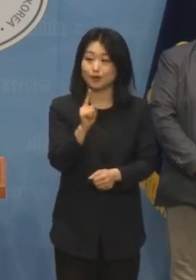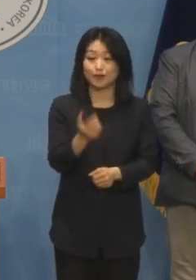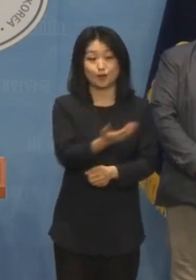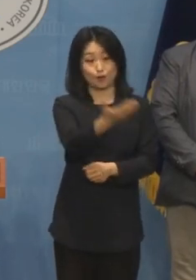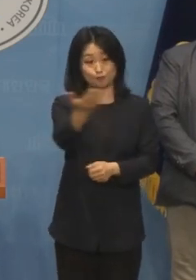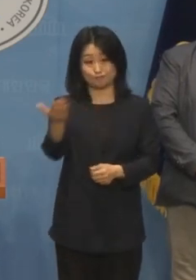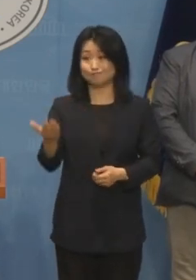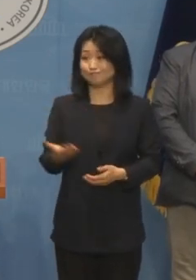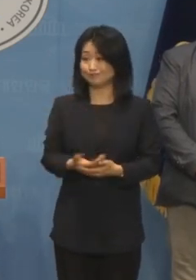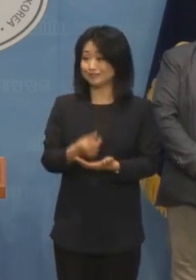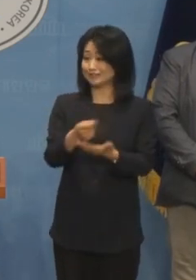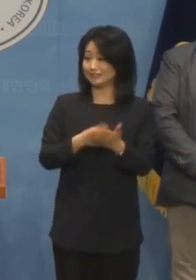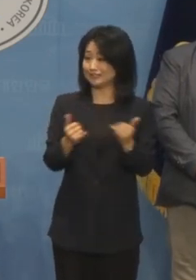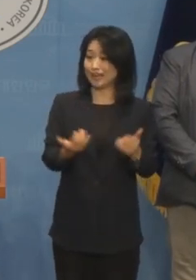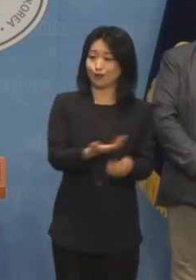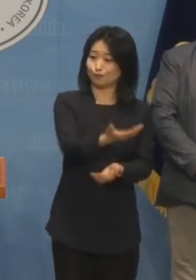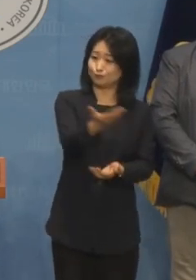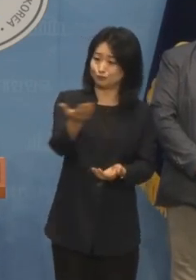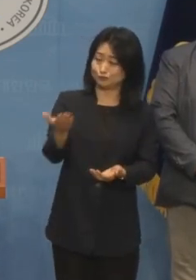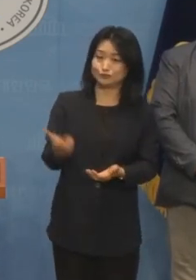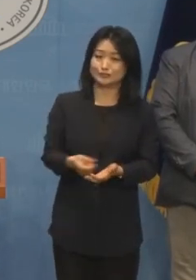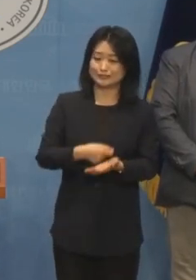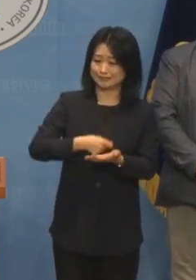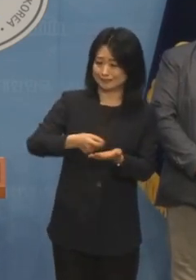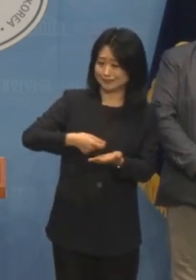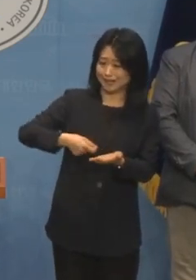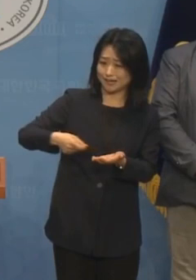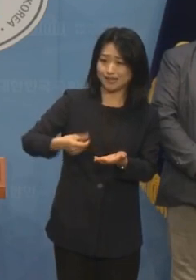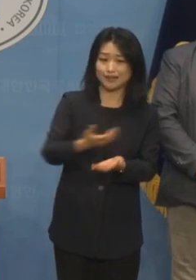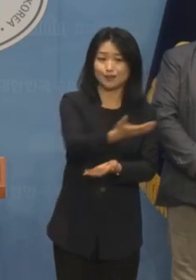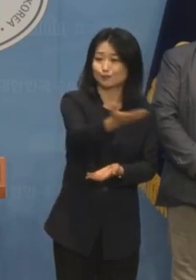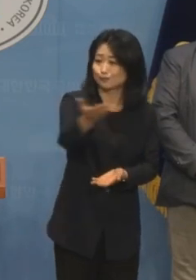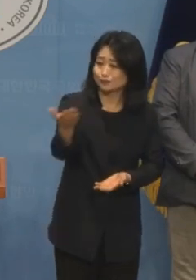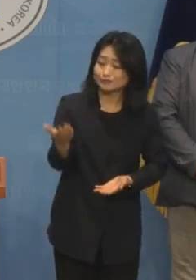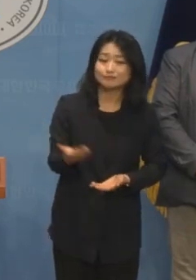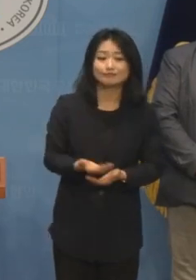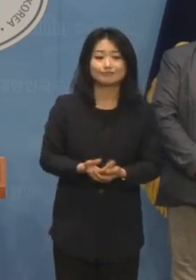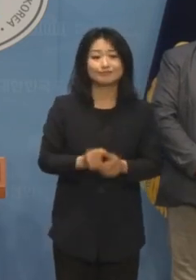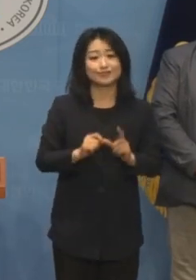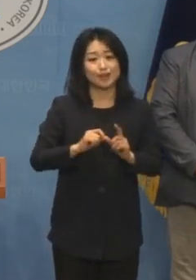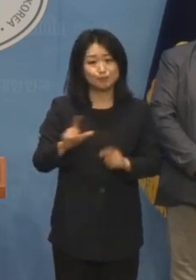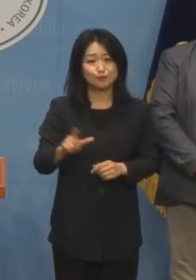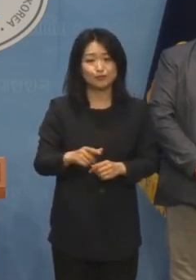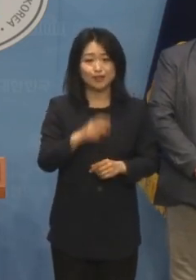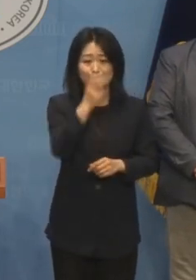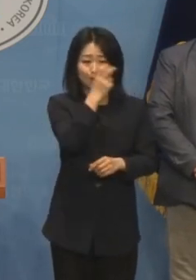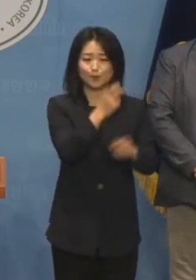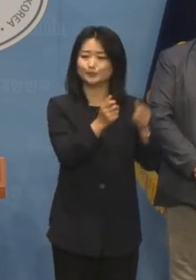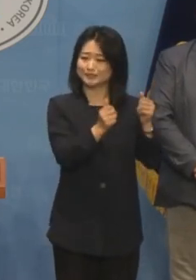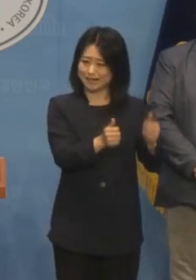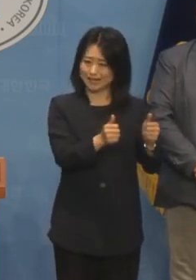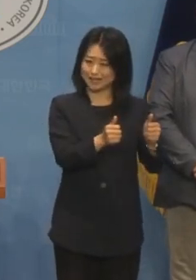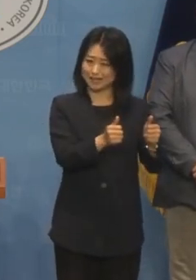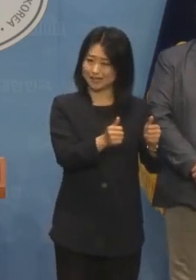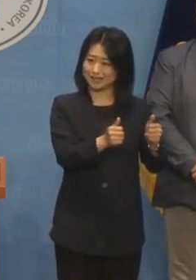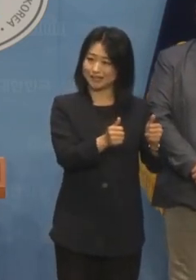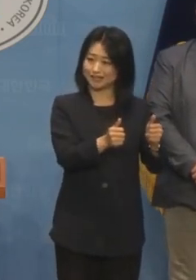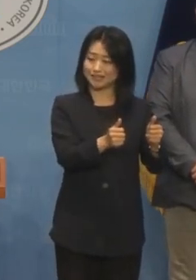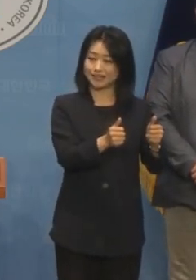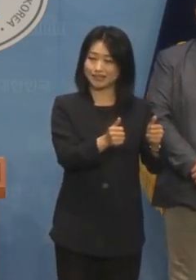언론입니다. 사실 우리 언론 중에 상당 부분은 검찰로부터